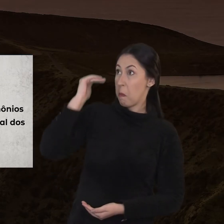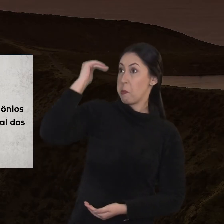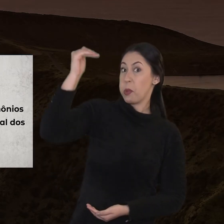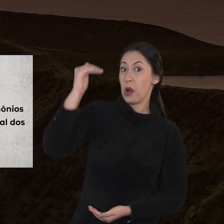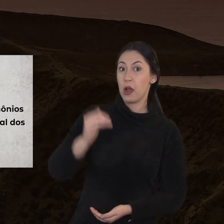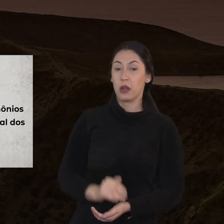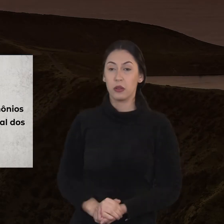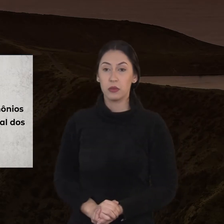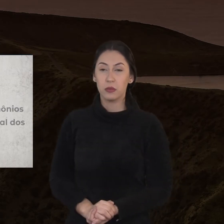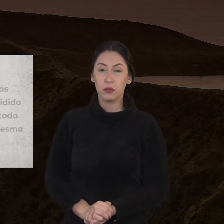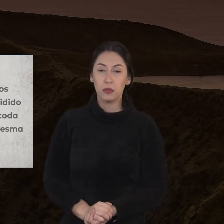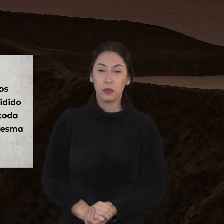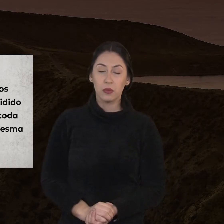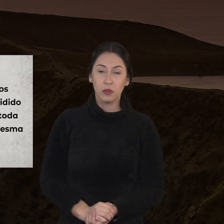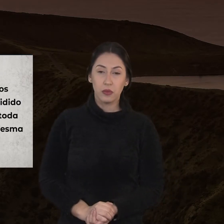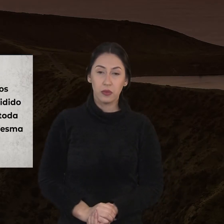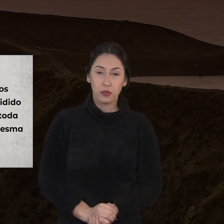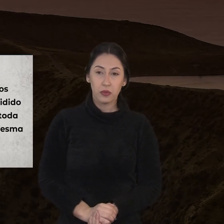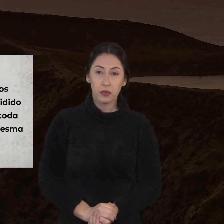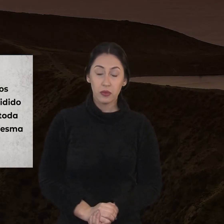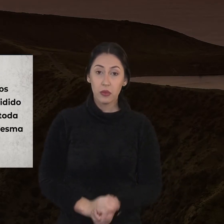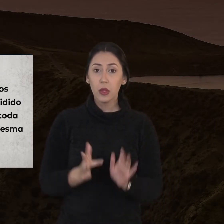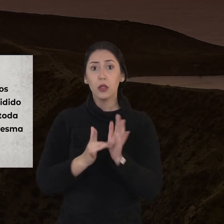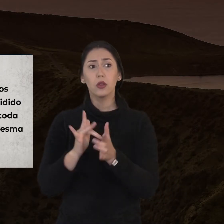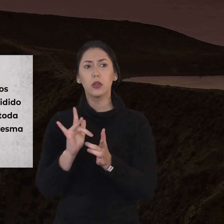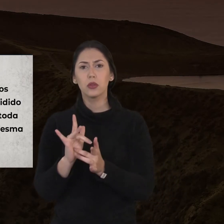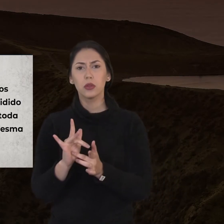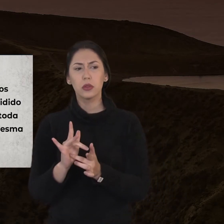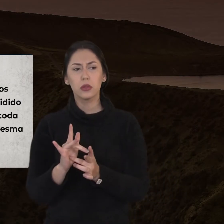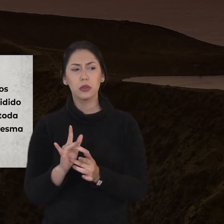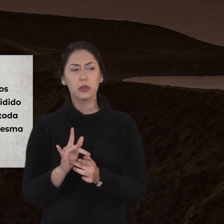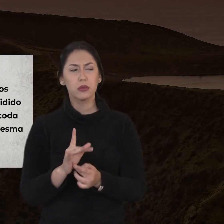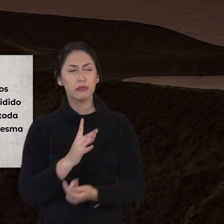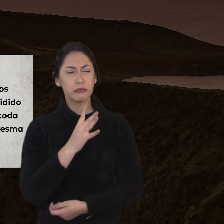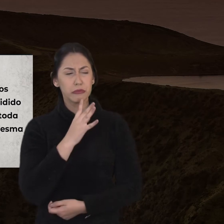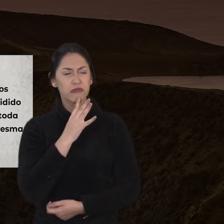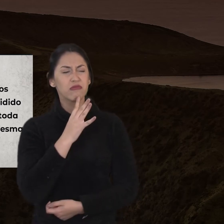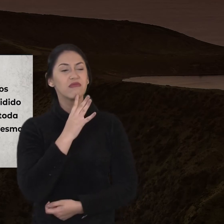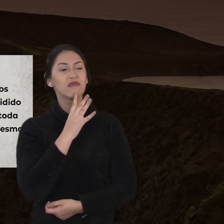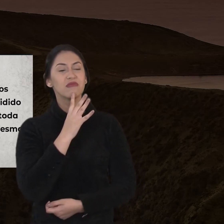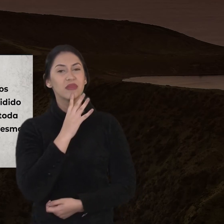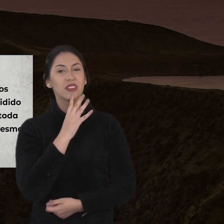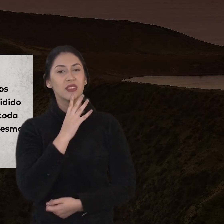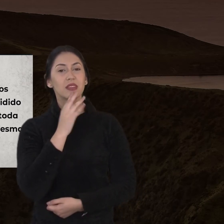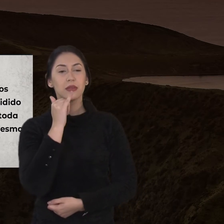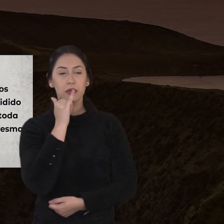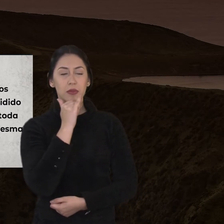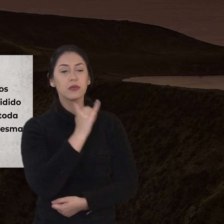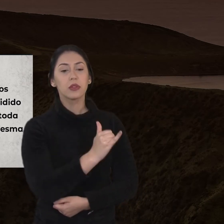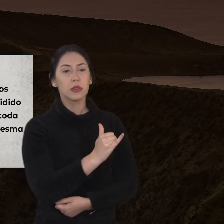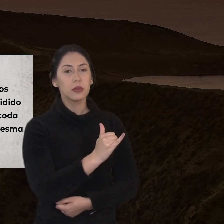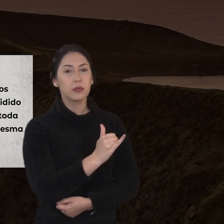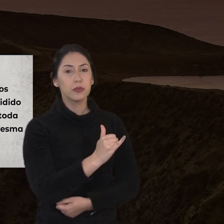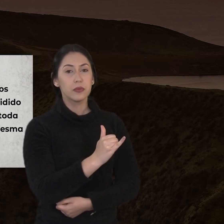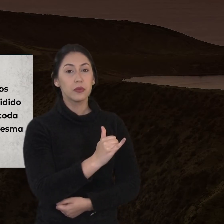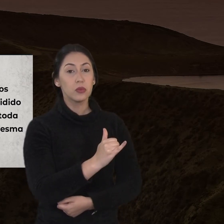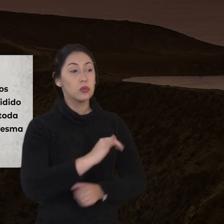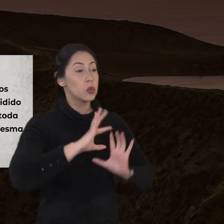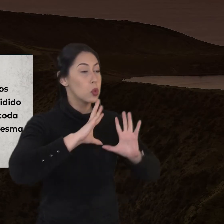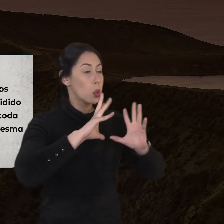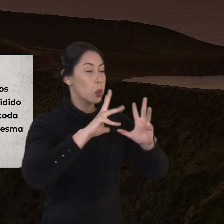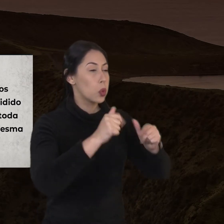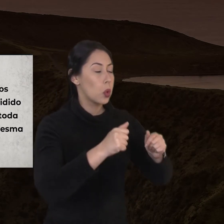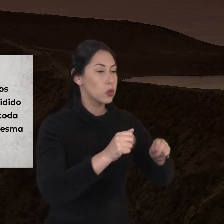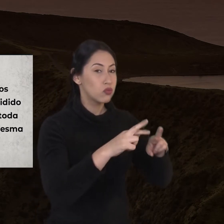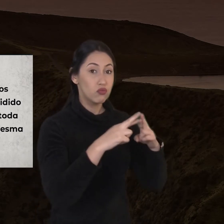príncipe dos demônios jesus porém conhecendo diz os pensamentos disse em todo reino